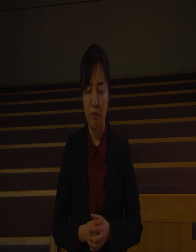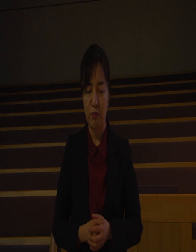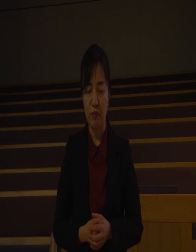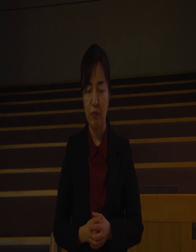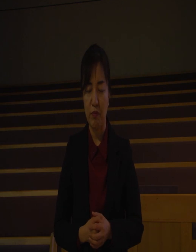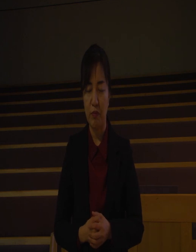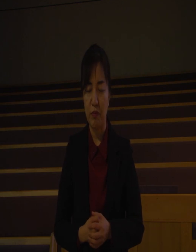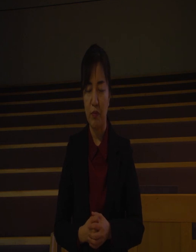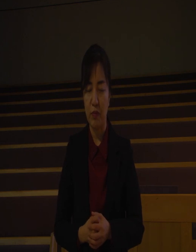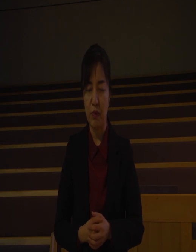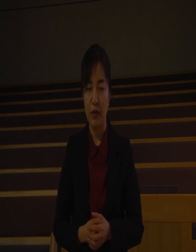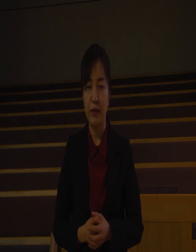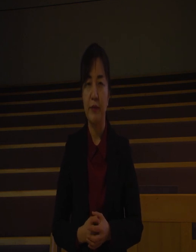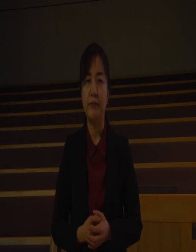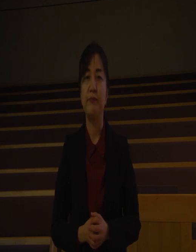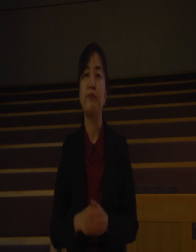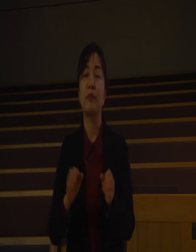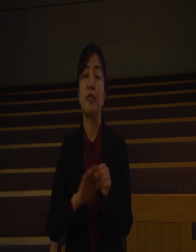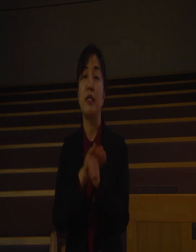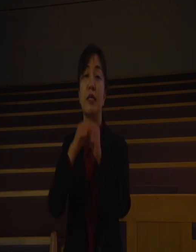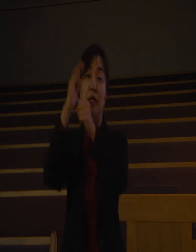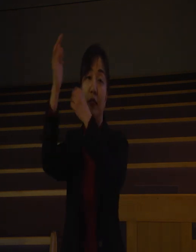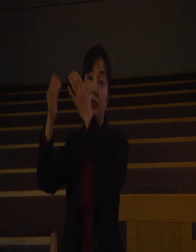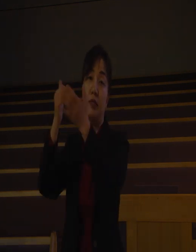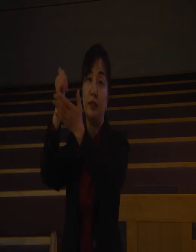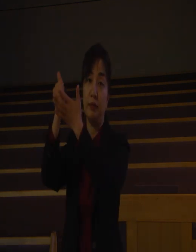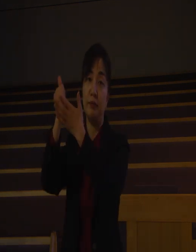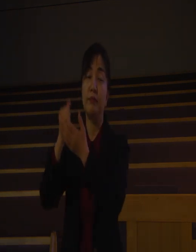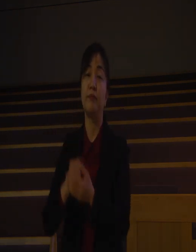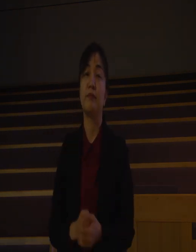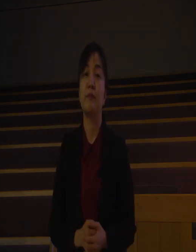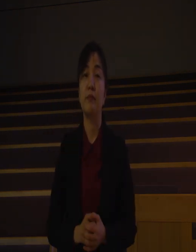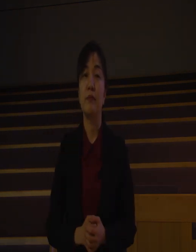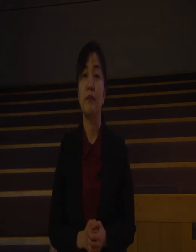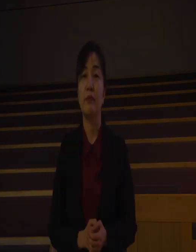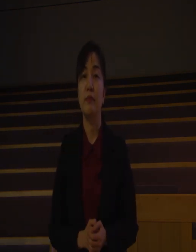수 있도록 인도하여 주옵소서. 사랑의 하나님,